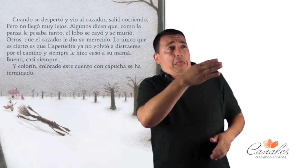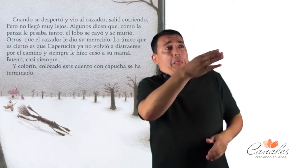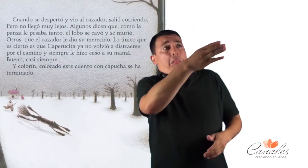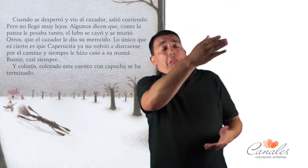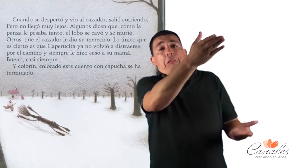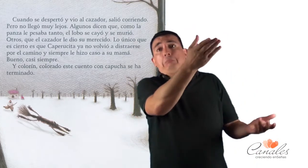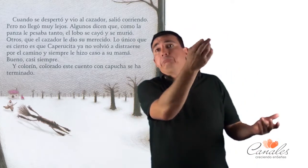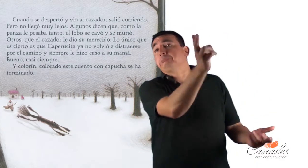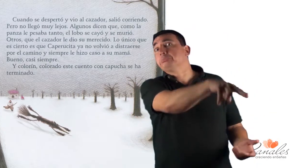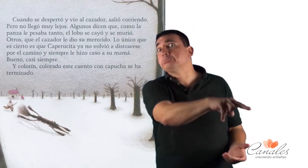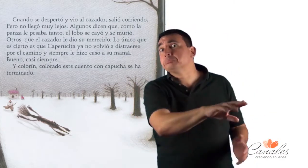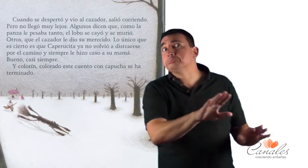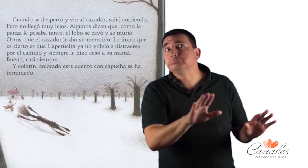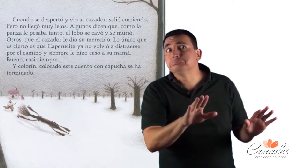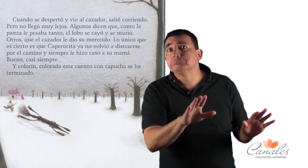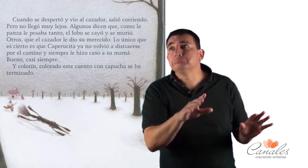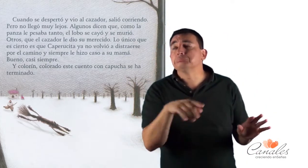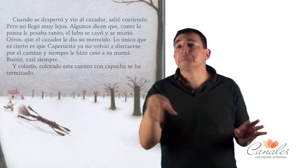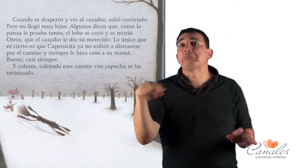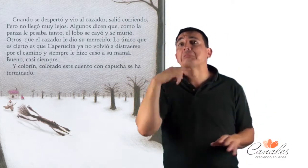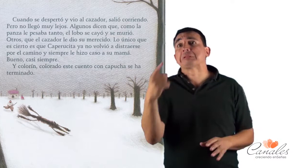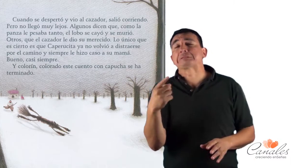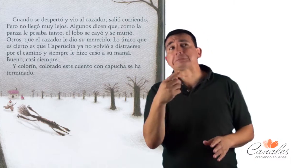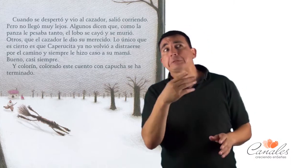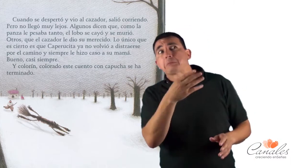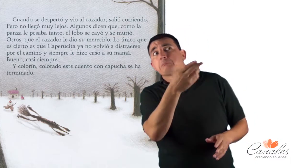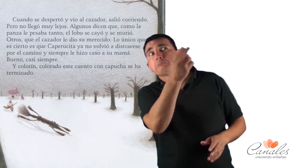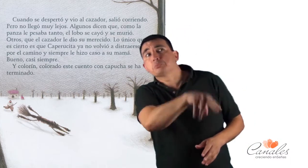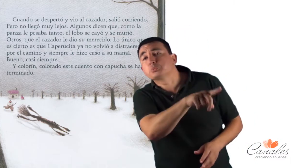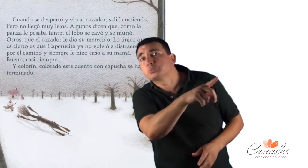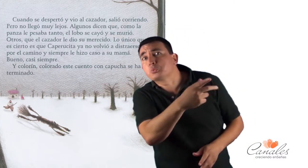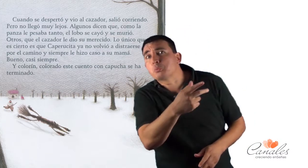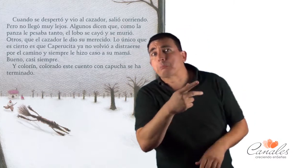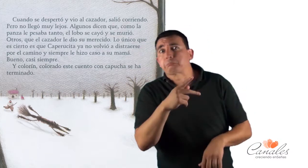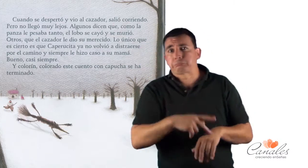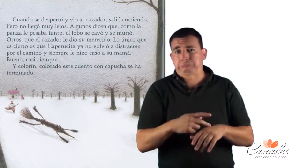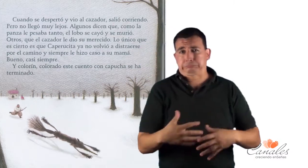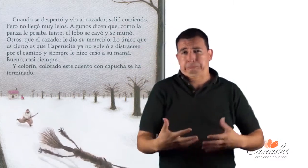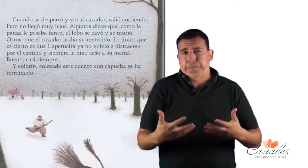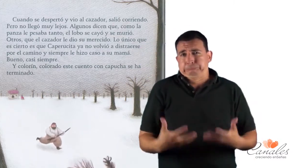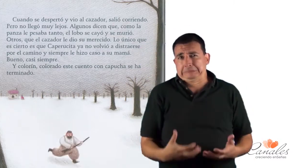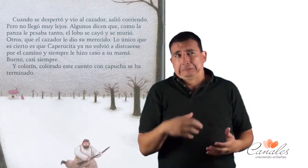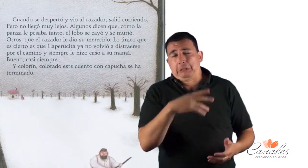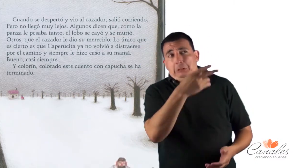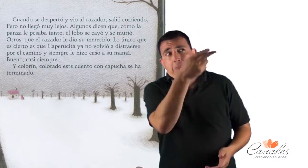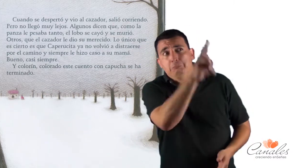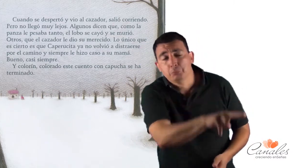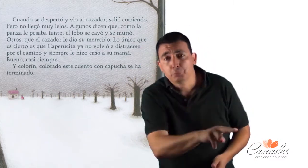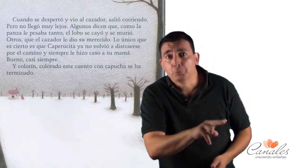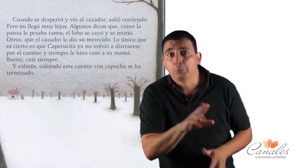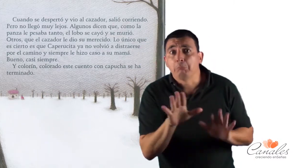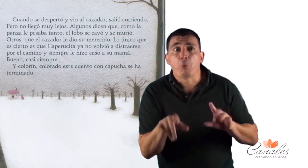lejos. Algunos dicen que, como la panza le pesaba tanto, el lobo se cayó y se